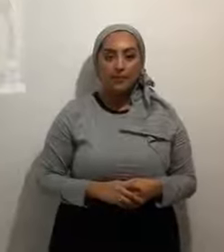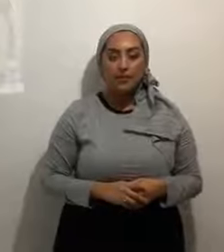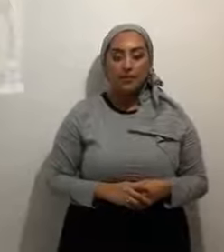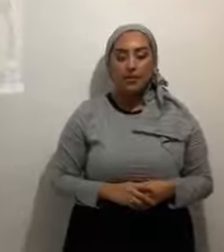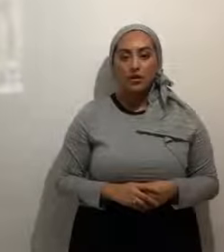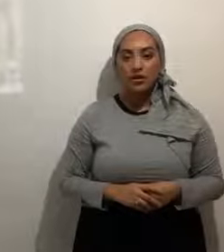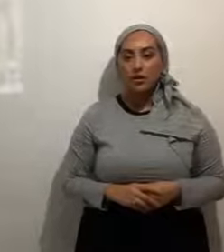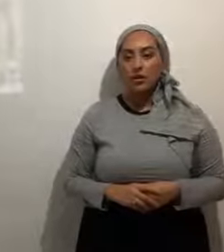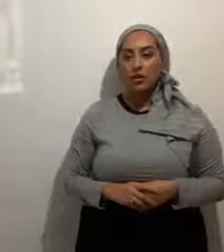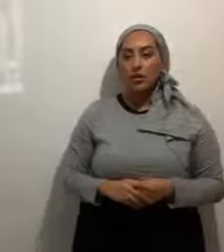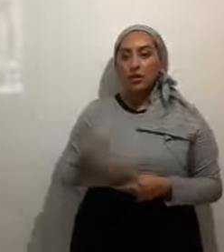Adonai Ismor